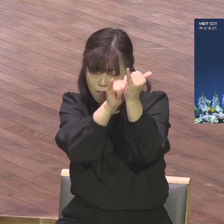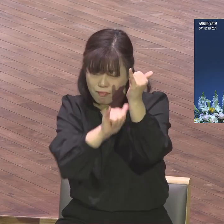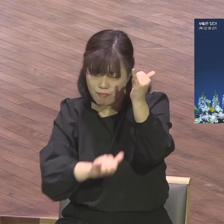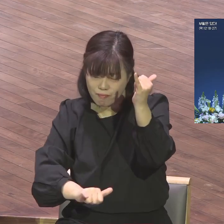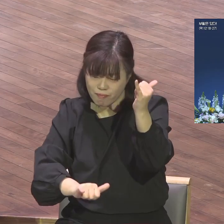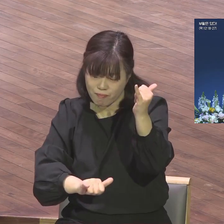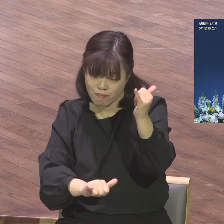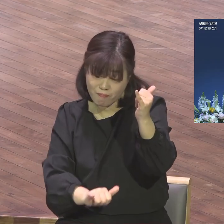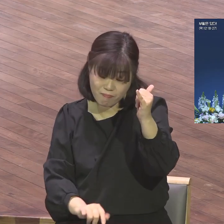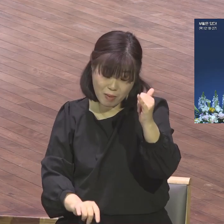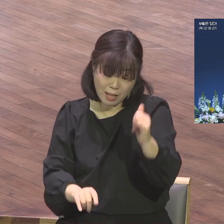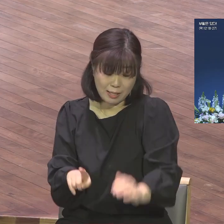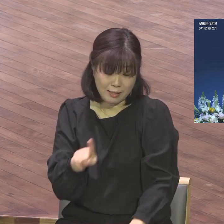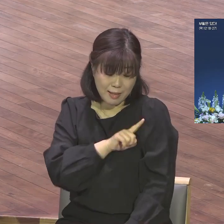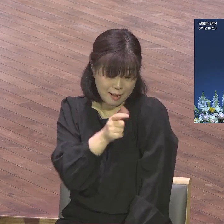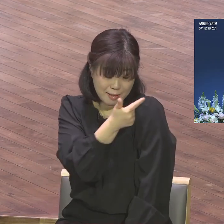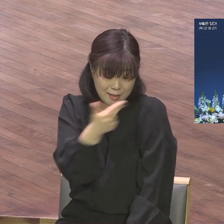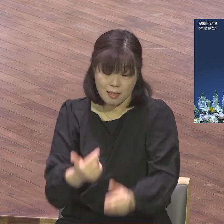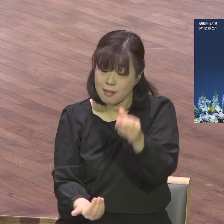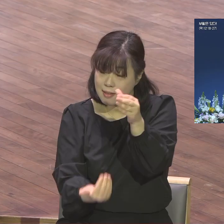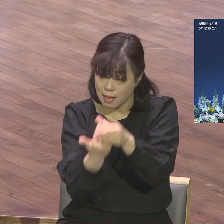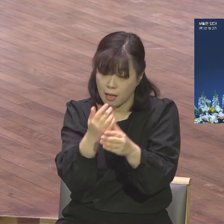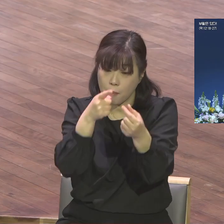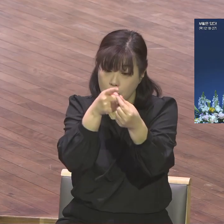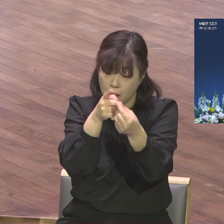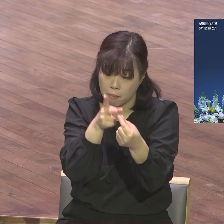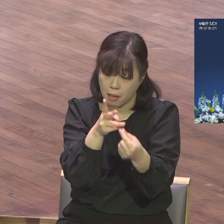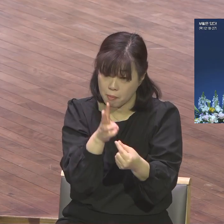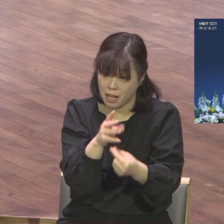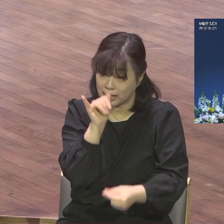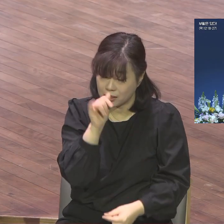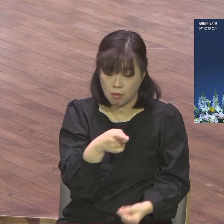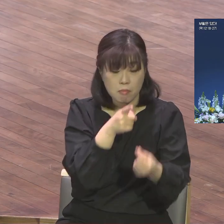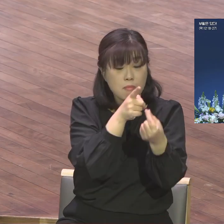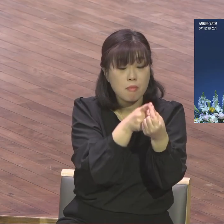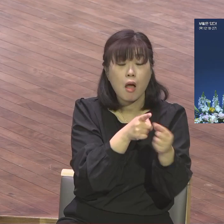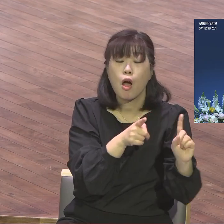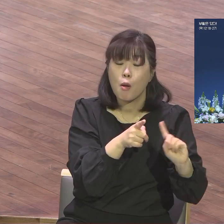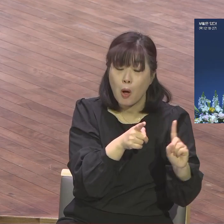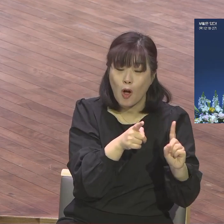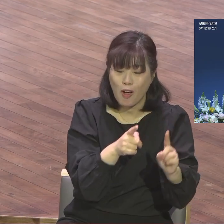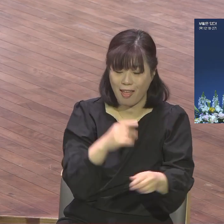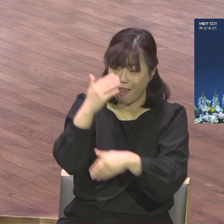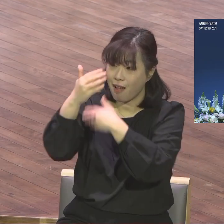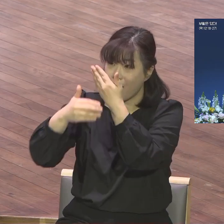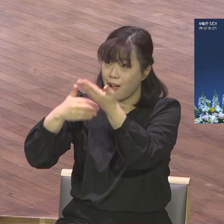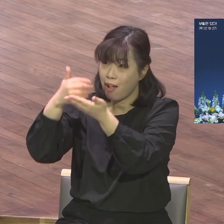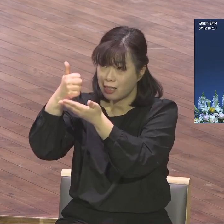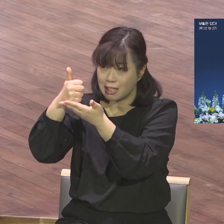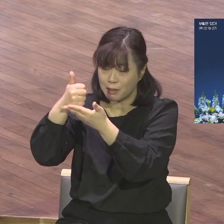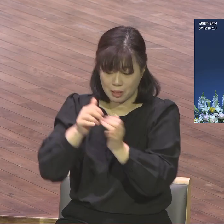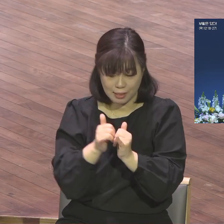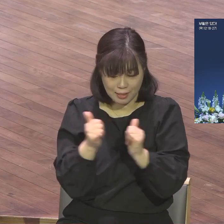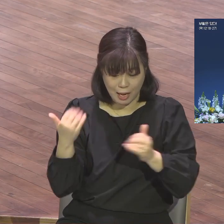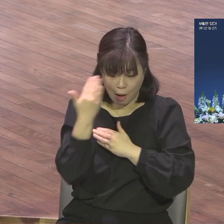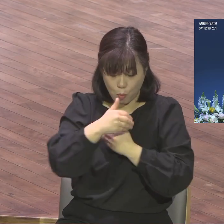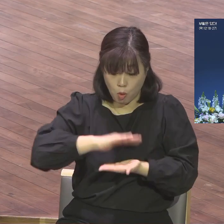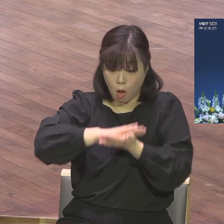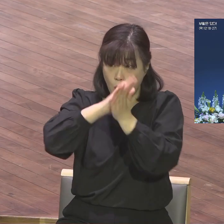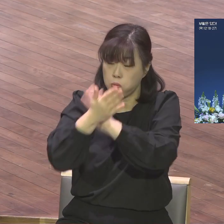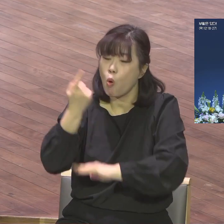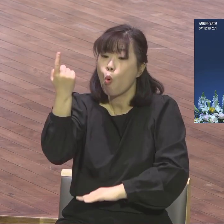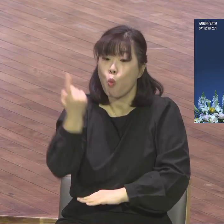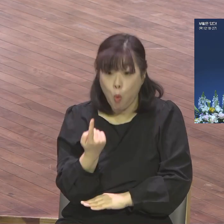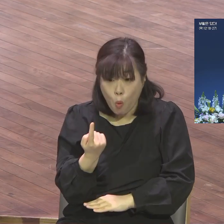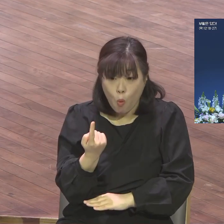첫째가 하나님이 인간이 되어 세상에 오셨다는 것이다. 두 번째, 이